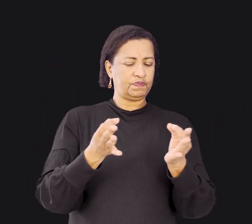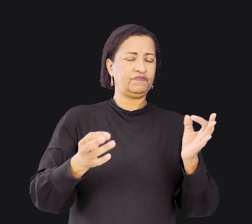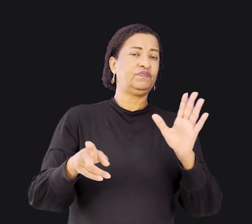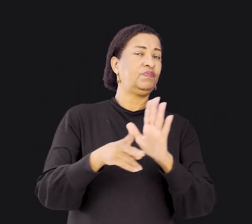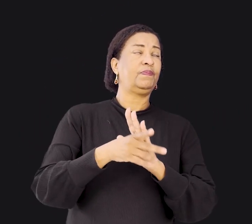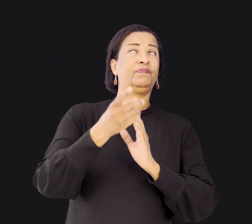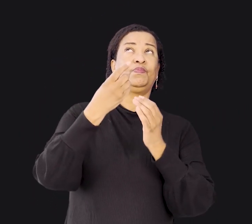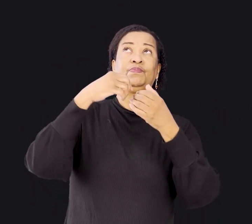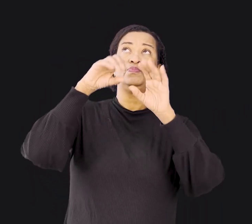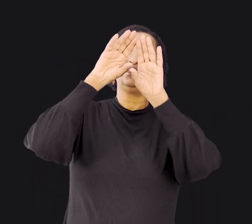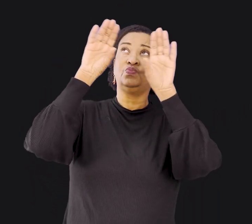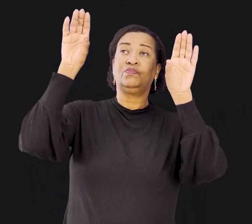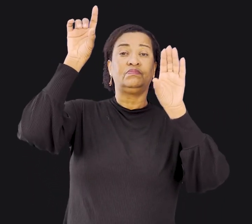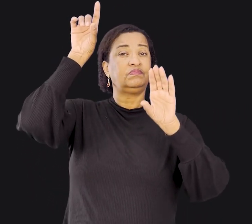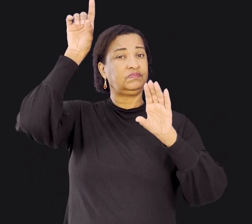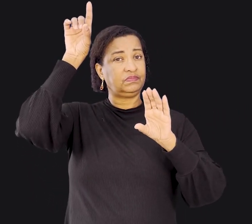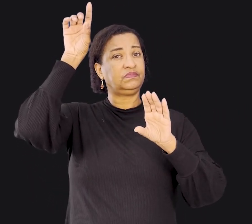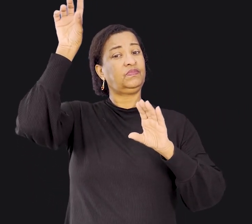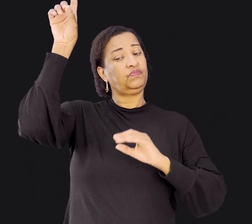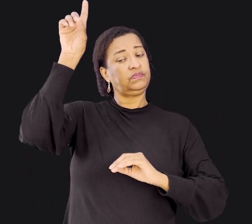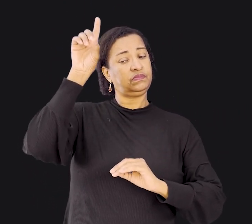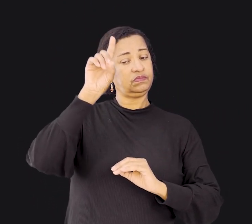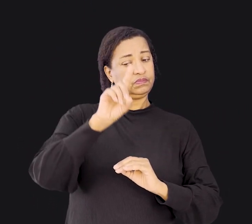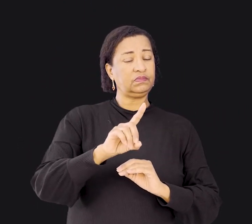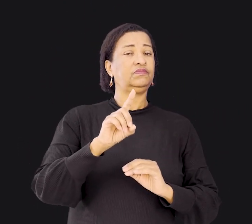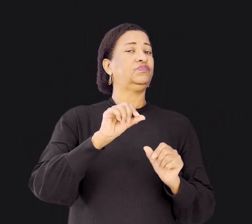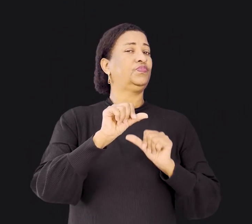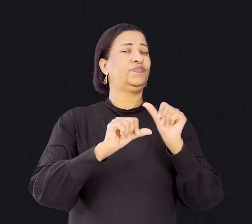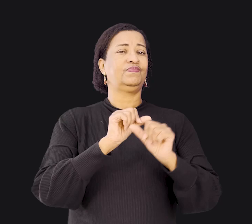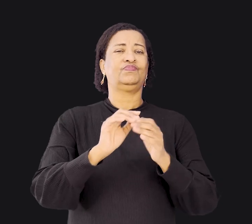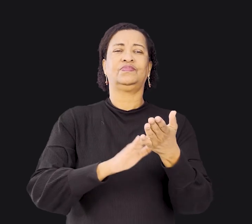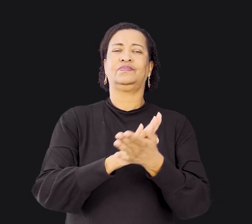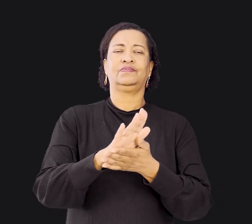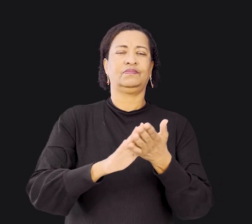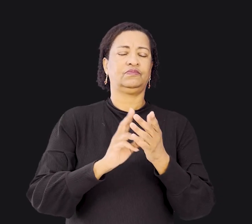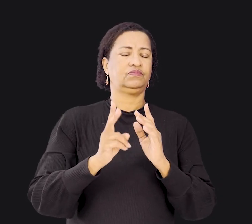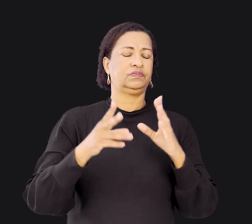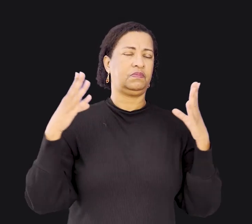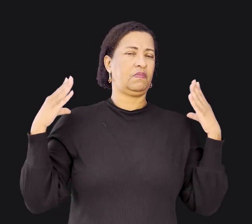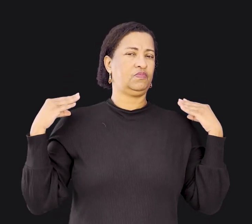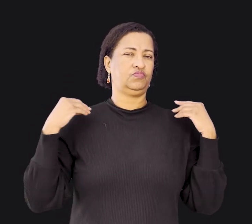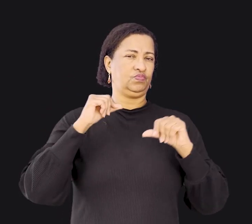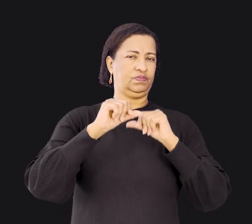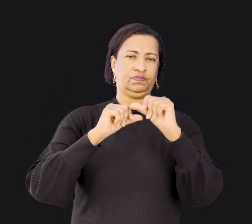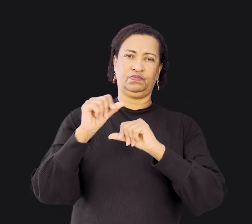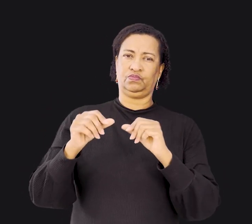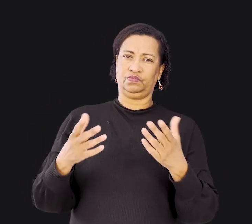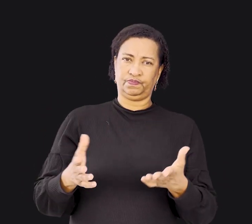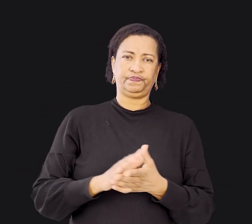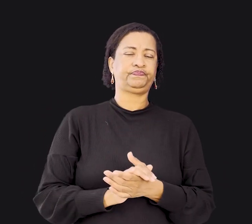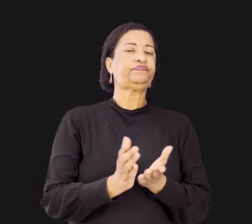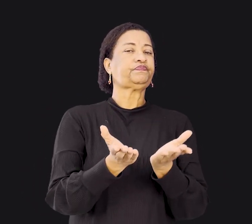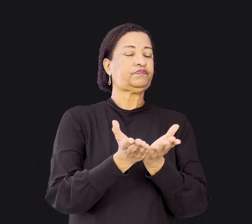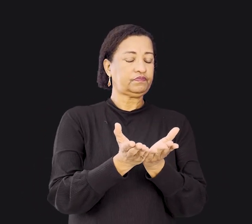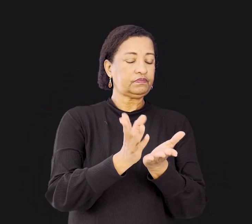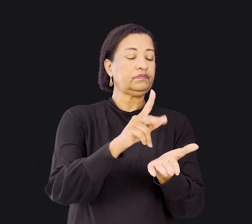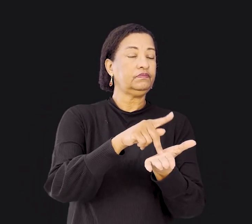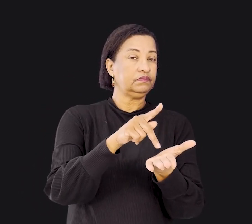das luzes, que não muda como sombras inconstantes. Por sua decisão, ele nos gerou pela palavra da verdade, a fim de